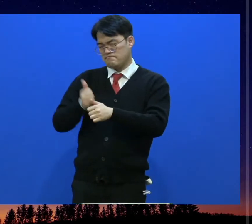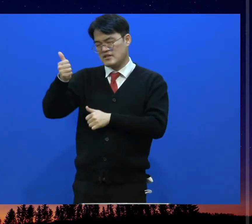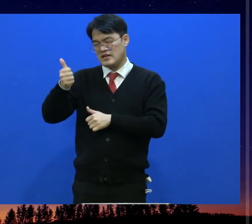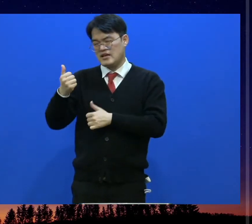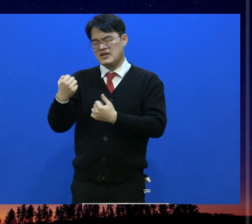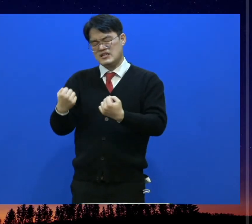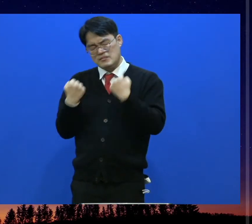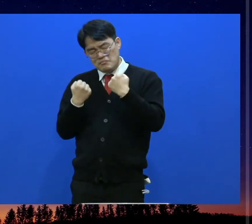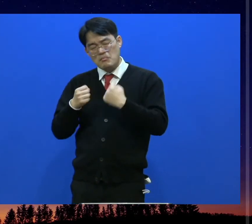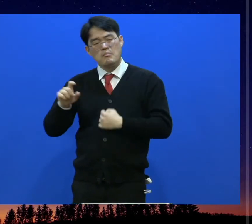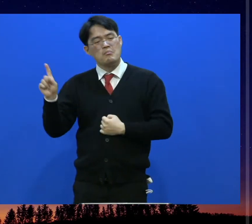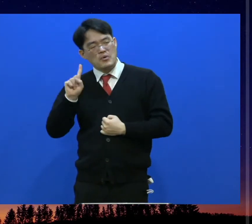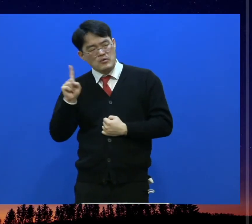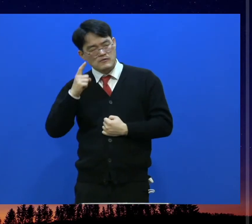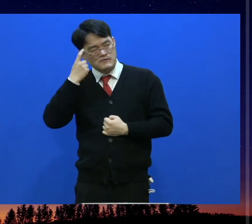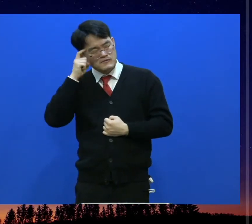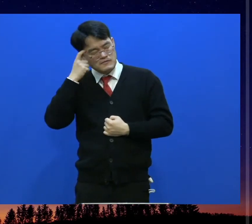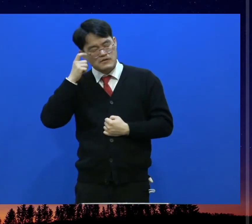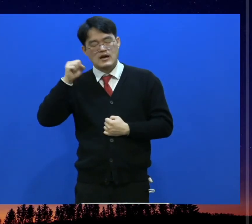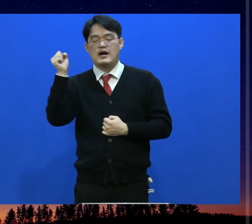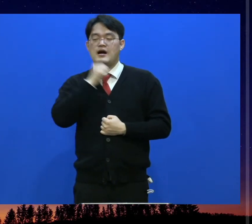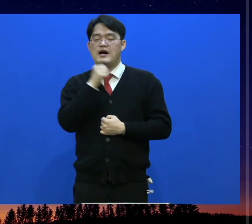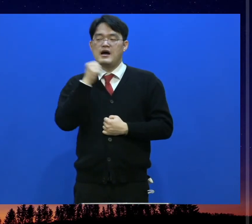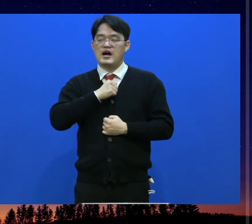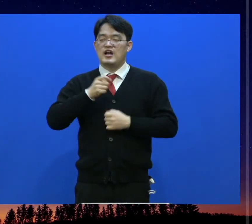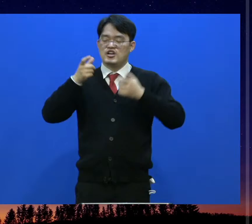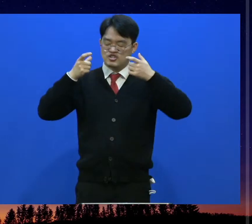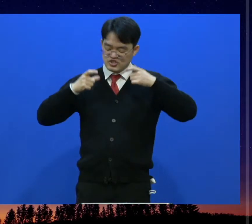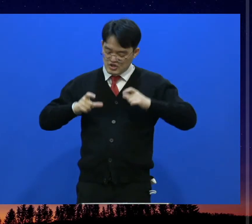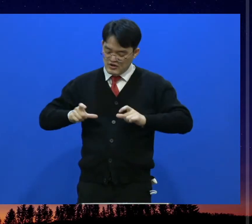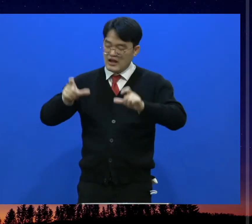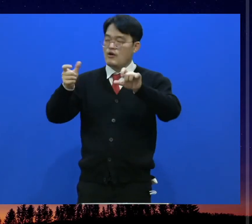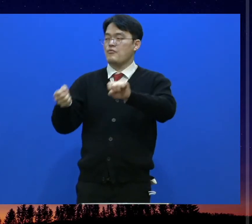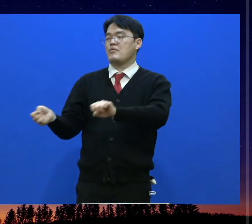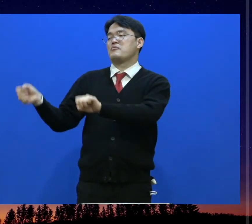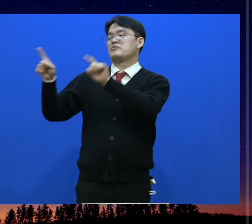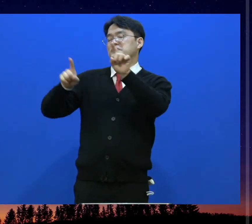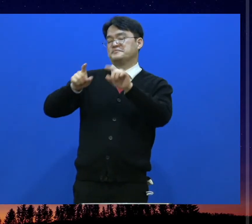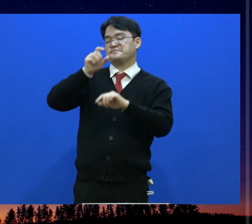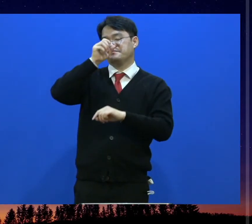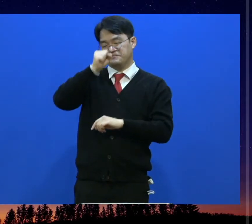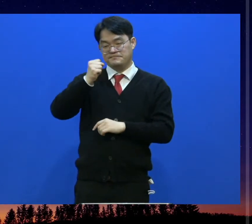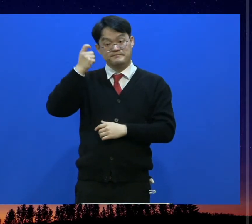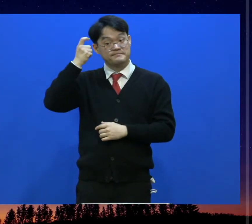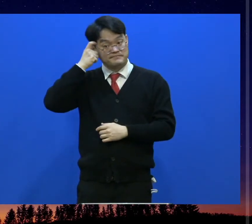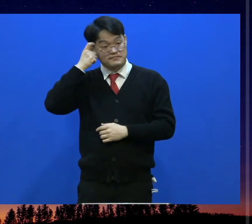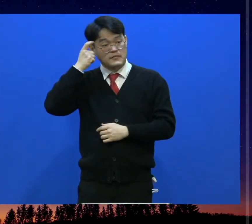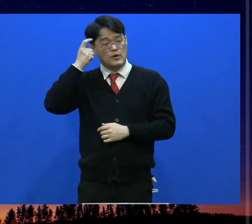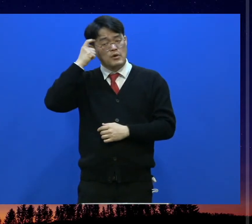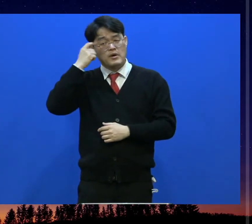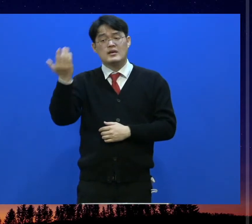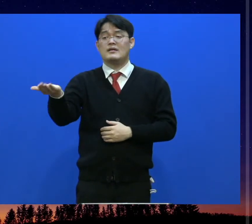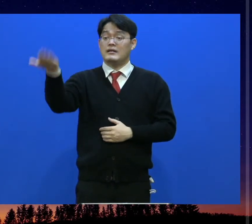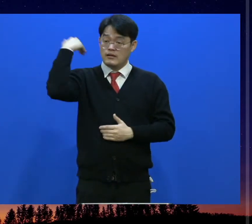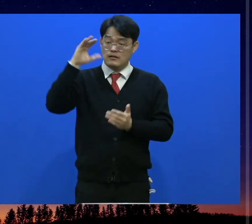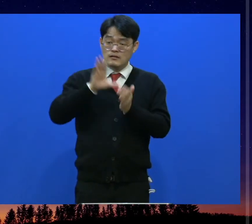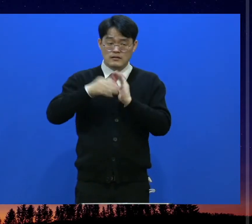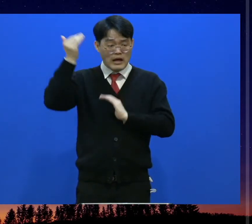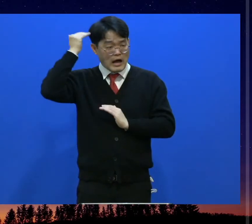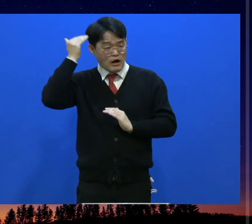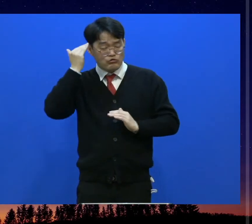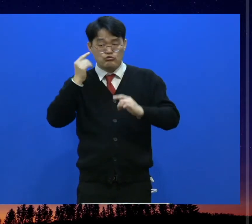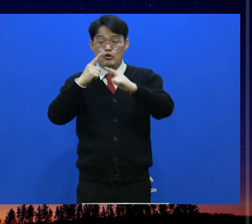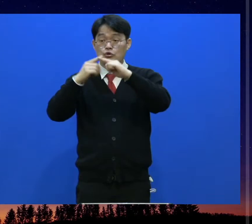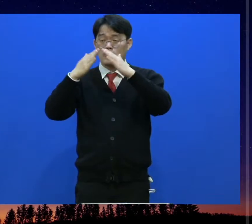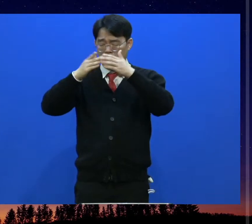철야를 한국 교회가 좀 회복하면 좋겠다. 왜냐하면 옛날에는 다 한국 교회가 철야를 다 했어요. 철야 기도를